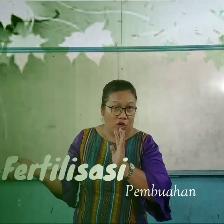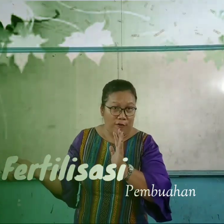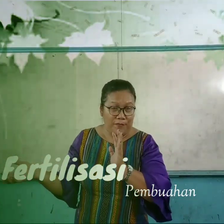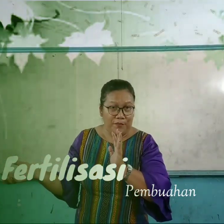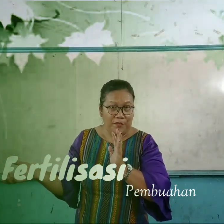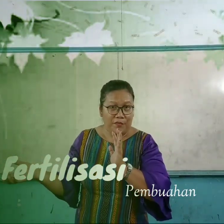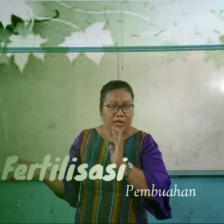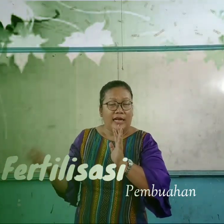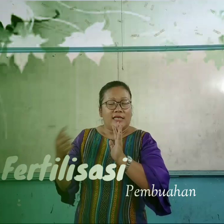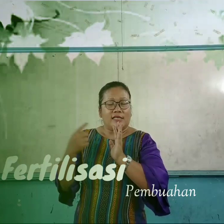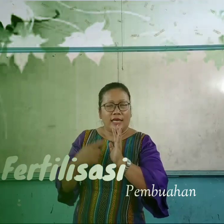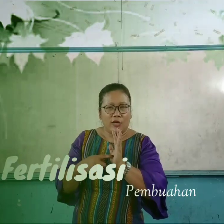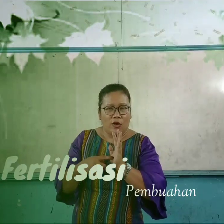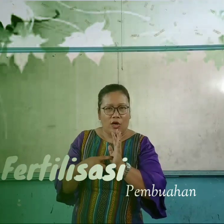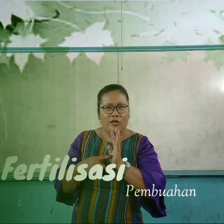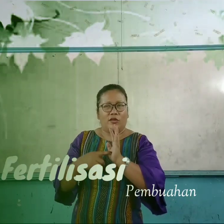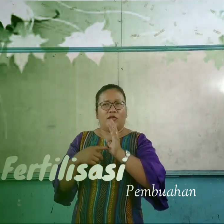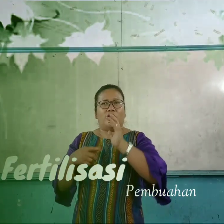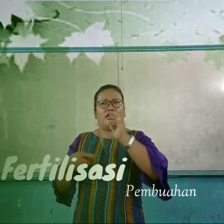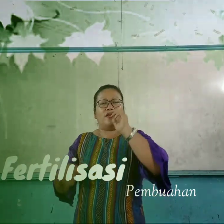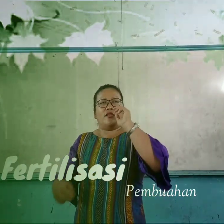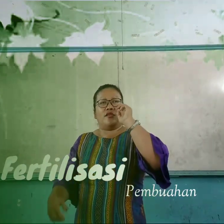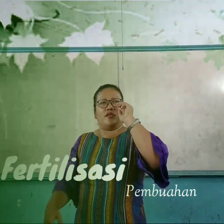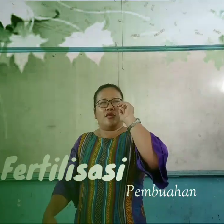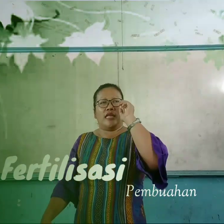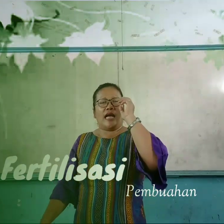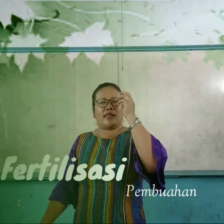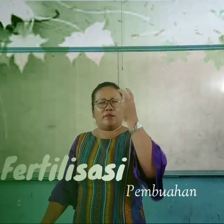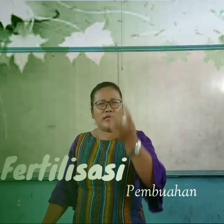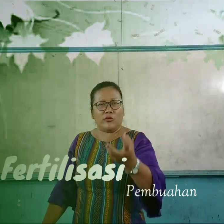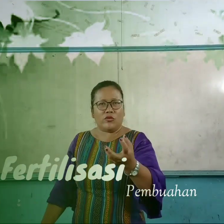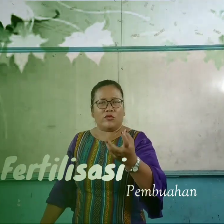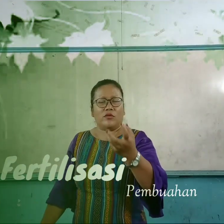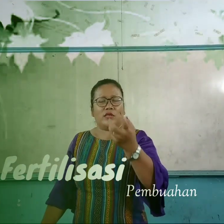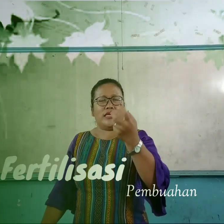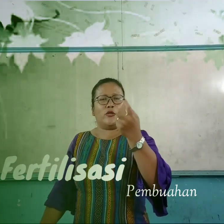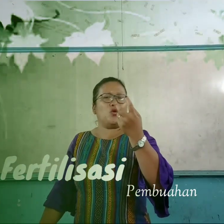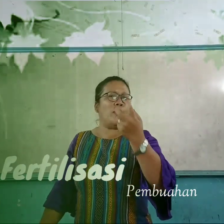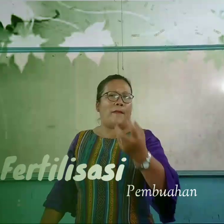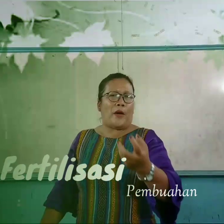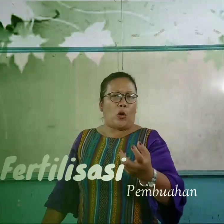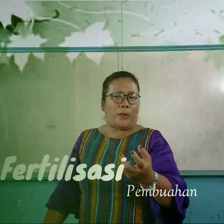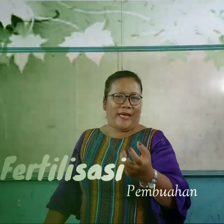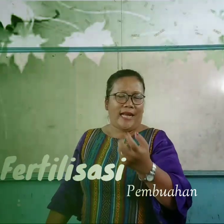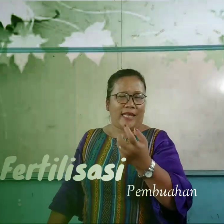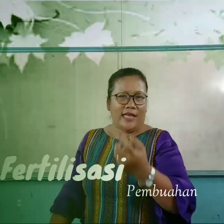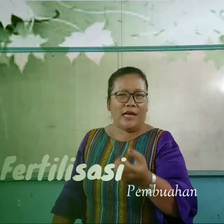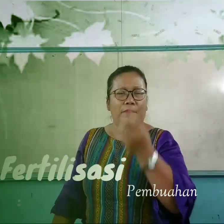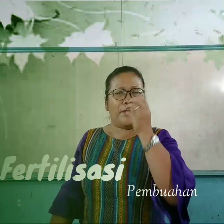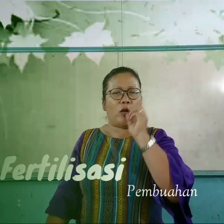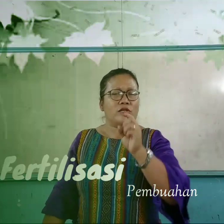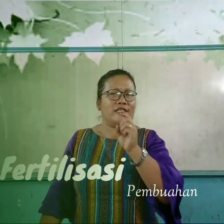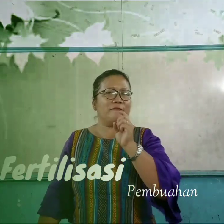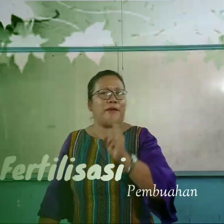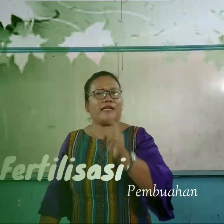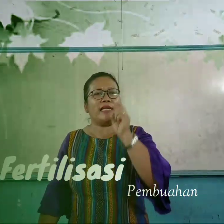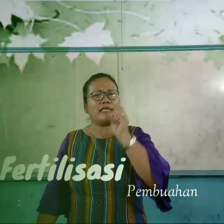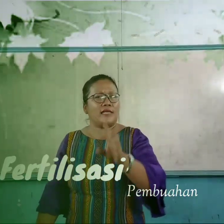zigot. Zigot yang terbentuk di tuba Fallopi. Ingat ya, proses fertilisasi